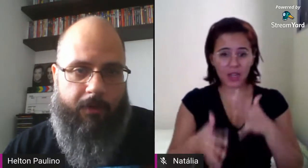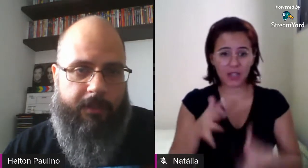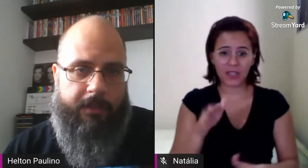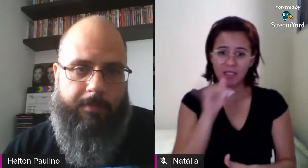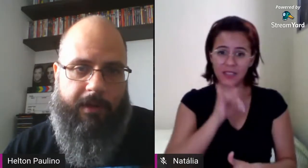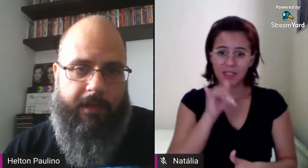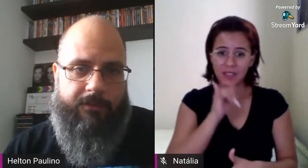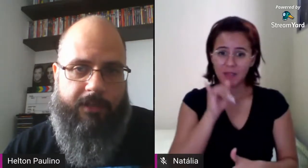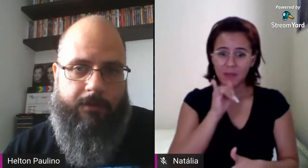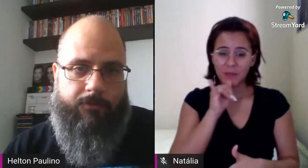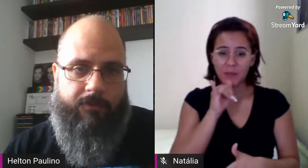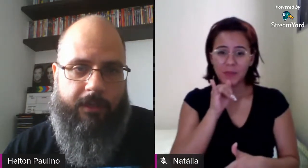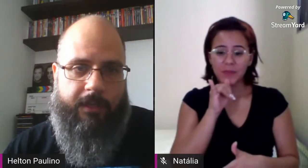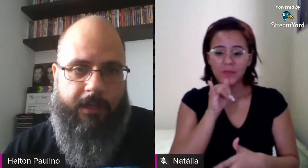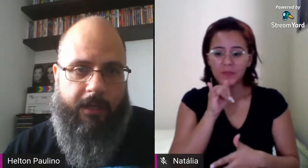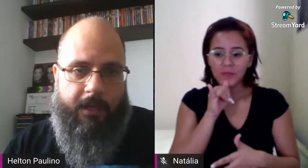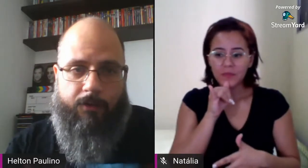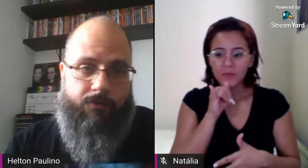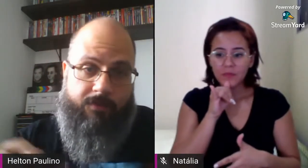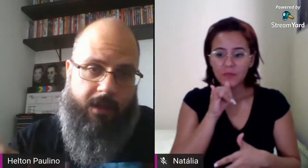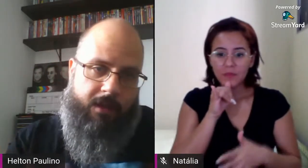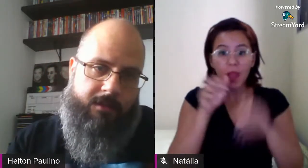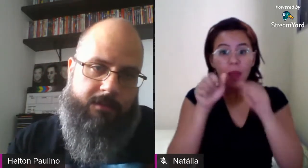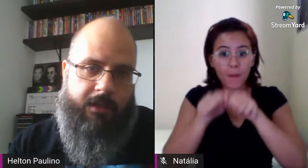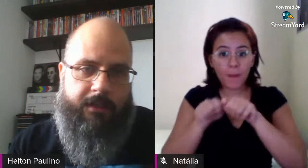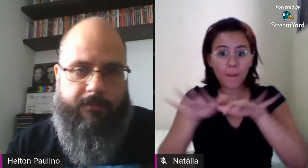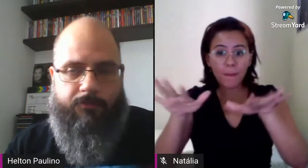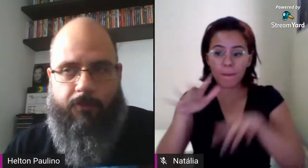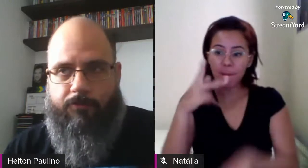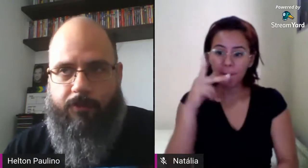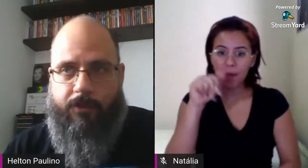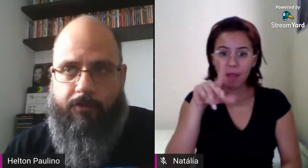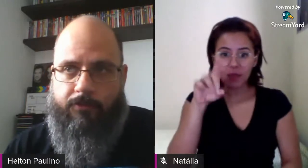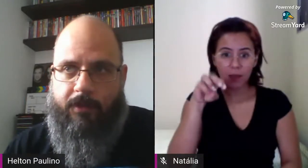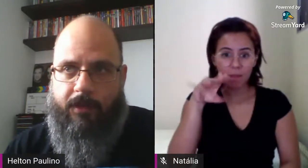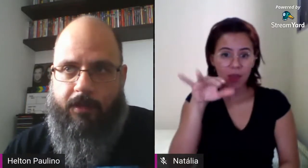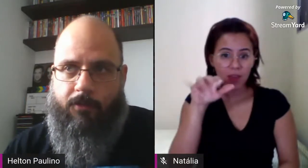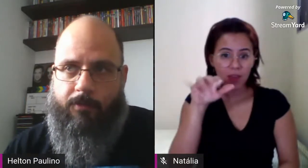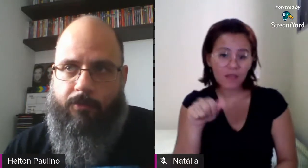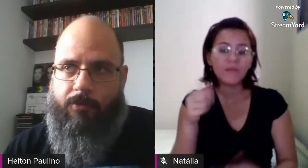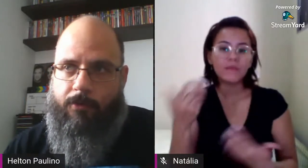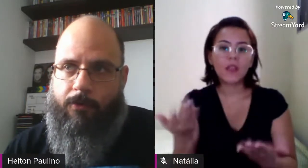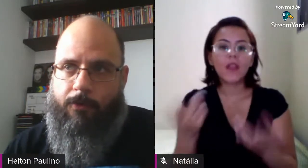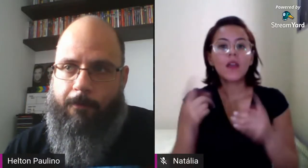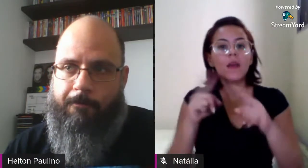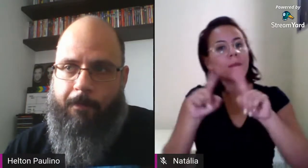ela é importante para que a gente consiga cruzar, né, os nossos rios,